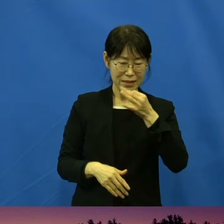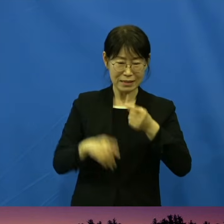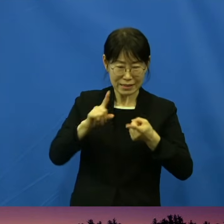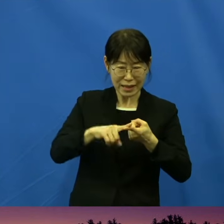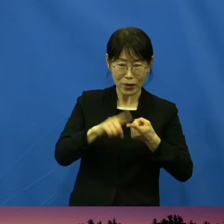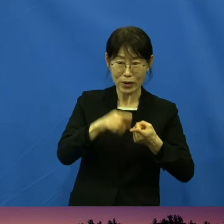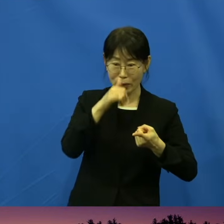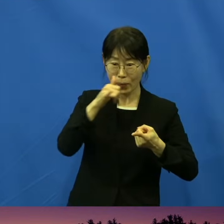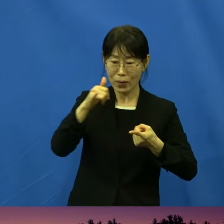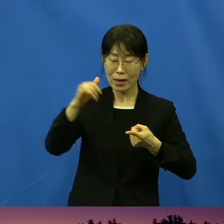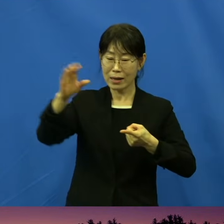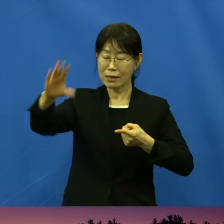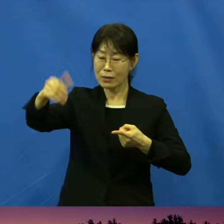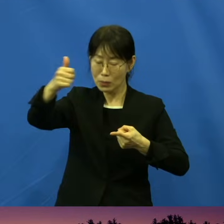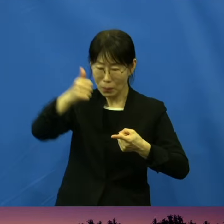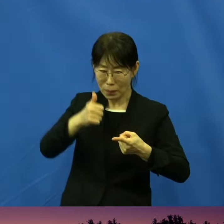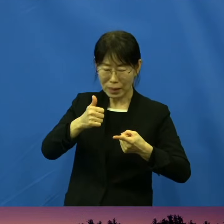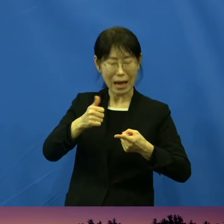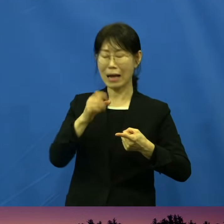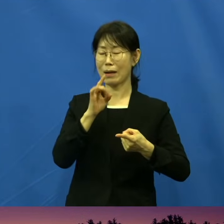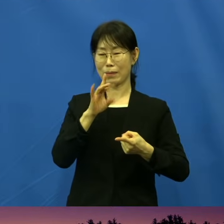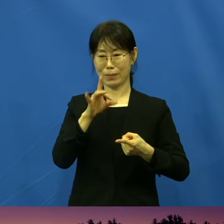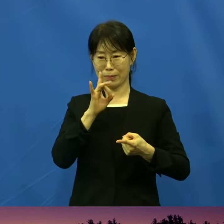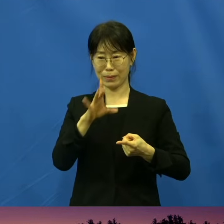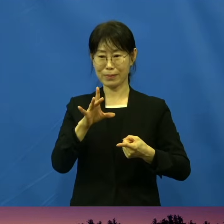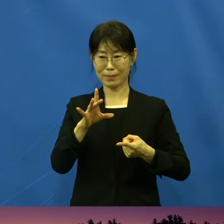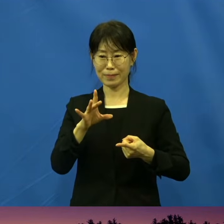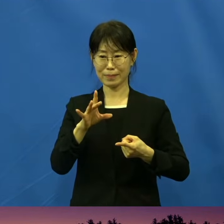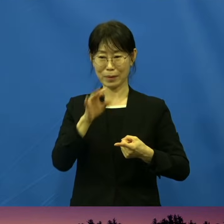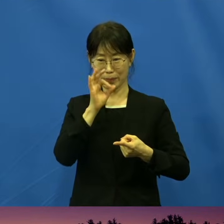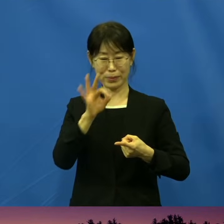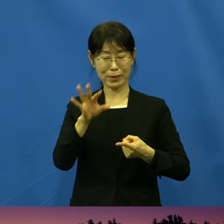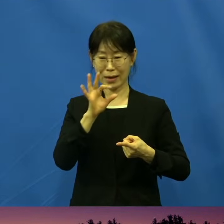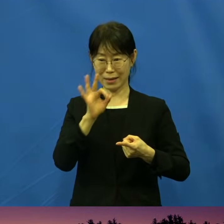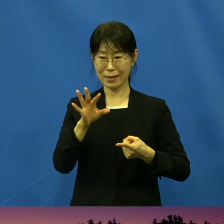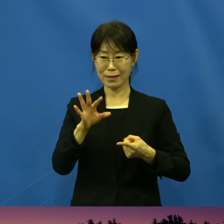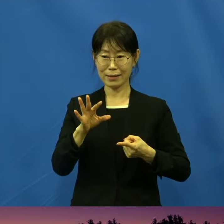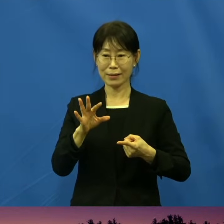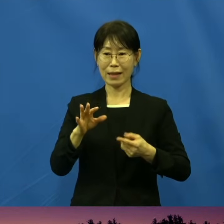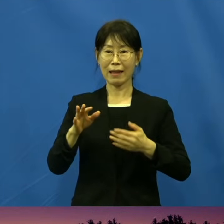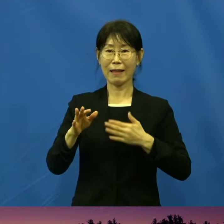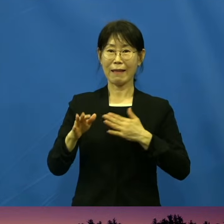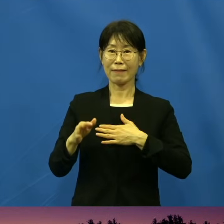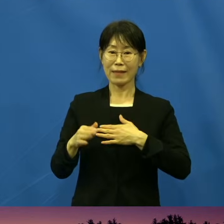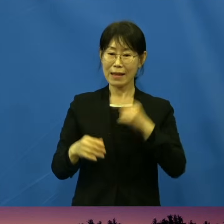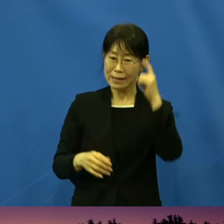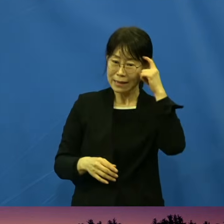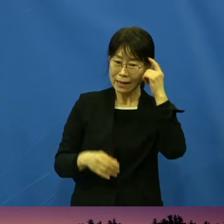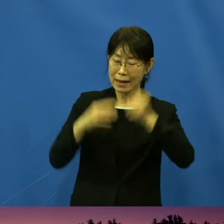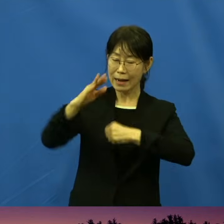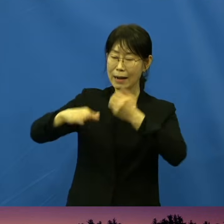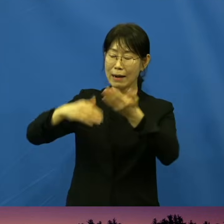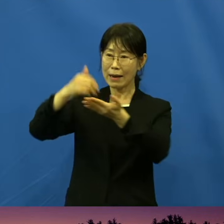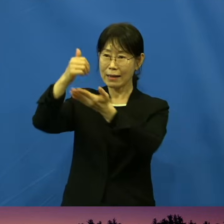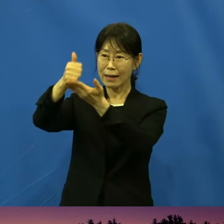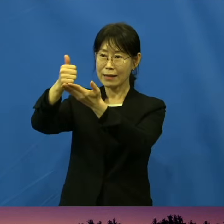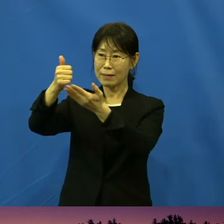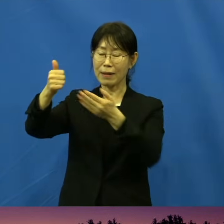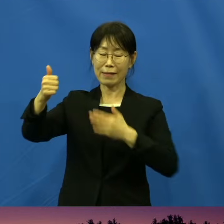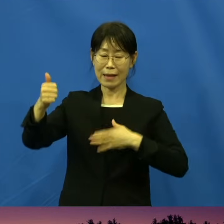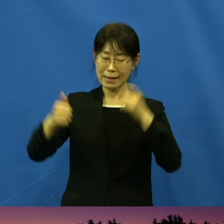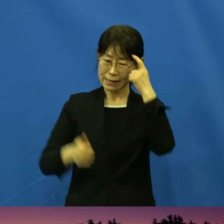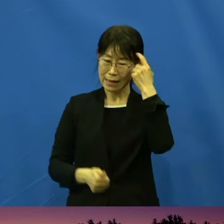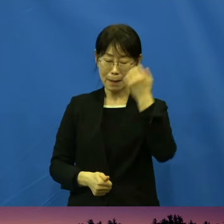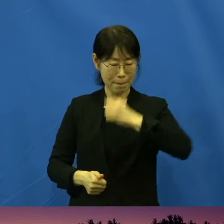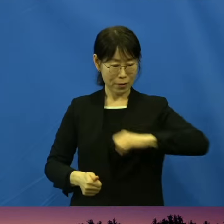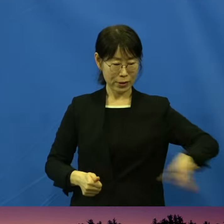뜻에 복종을 해야 한다는 거죠. 내 생각을 하나님의 생각과 일치시키는 작업이 필요한 것입니다. 우리